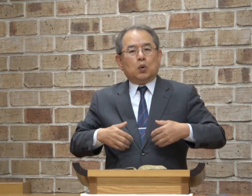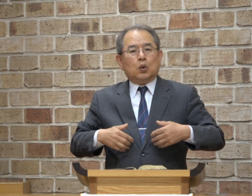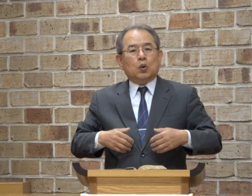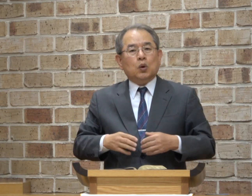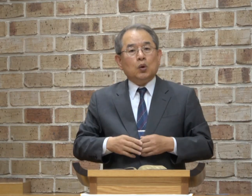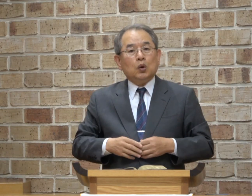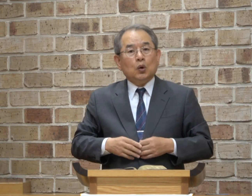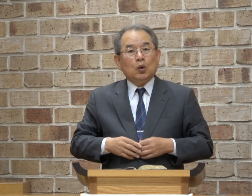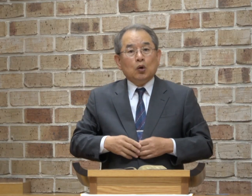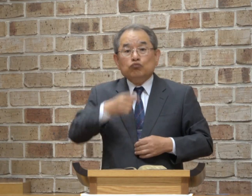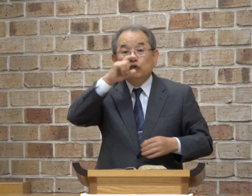물과 성령으로 나야 합니다.